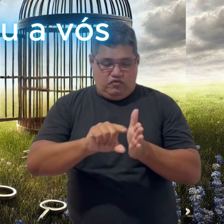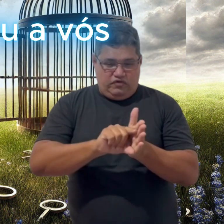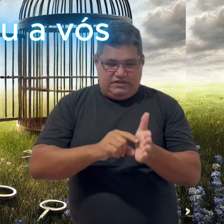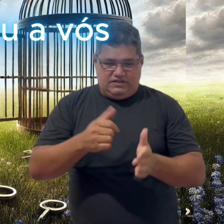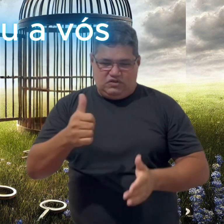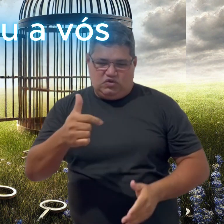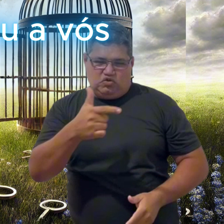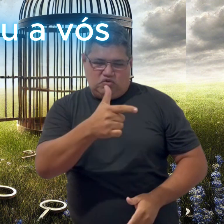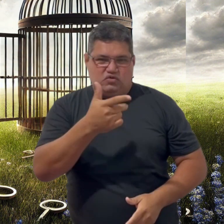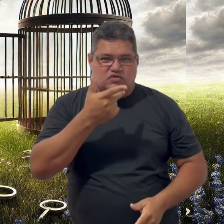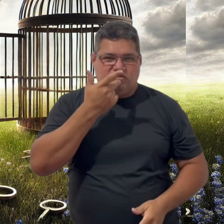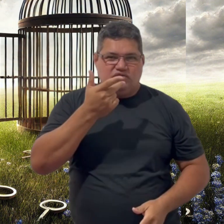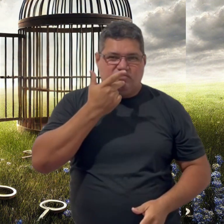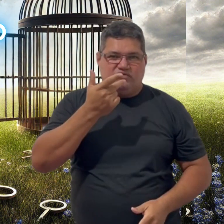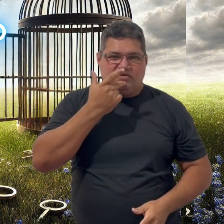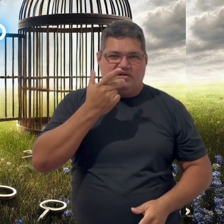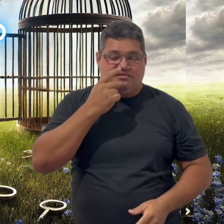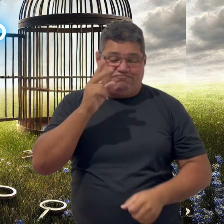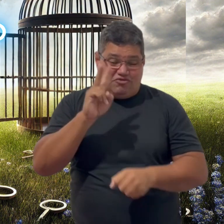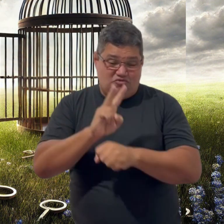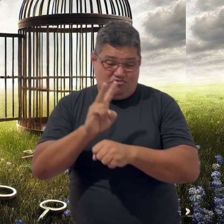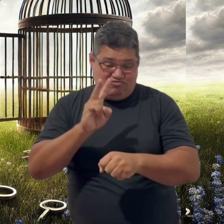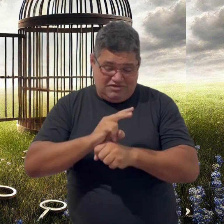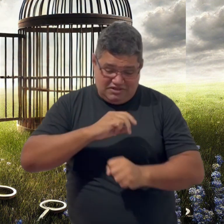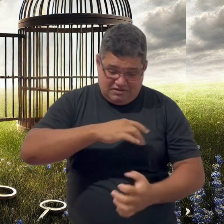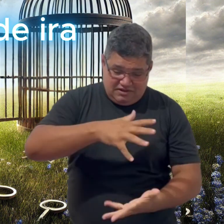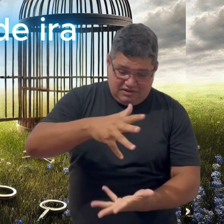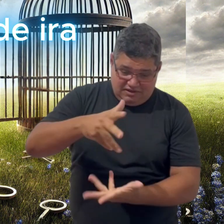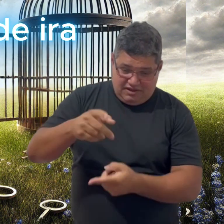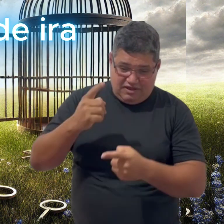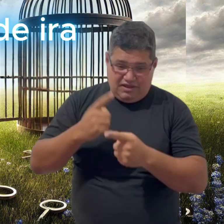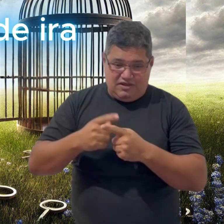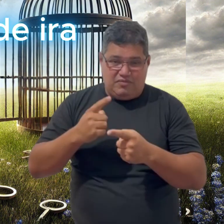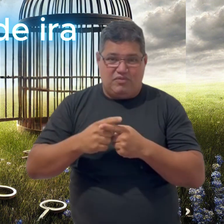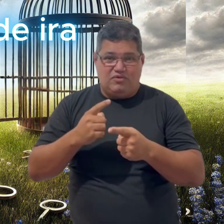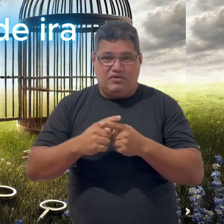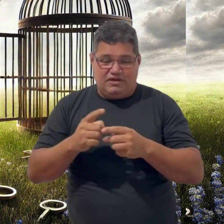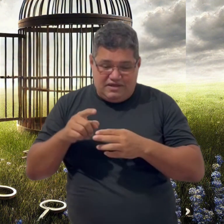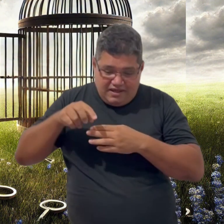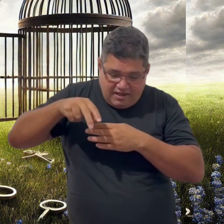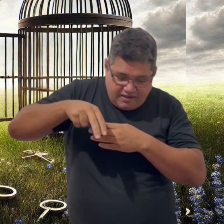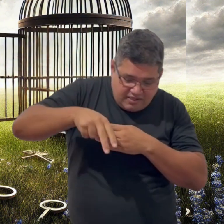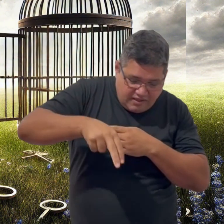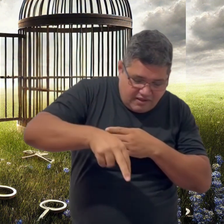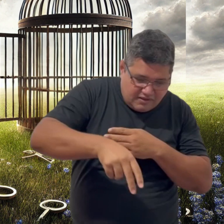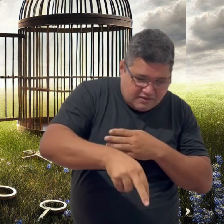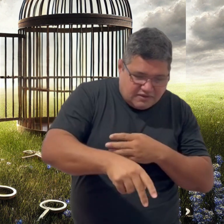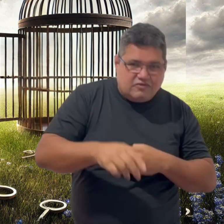porque desceu a vós o diabo, tendo grande ira.